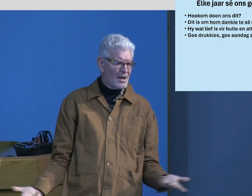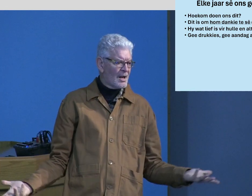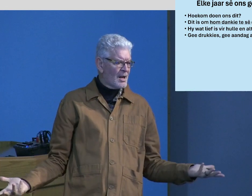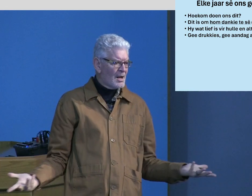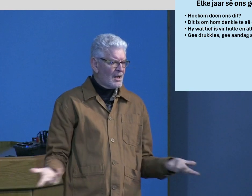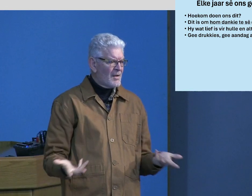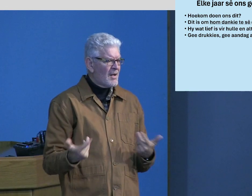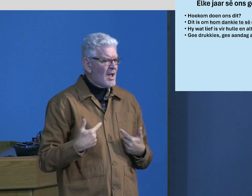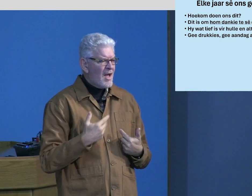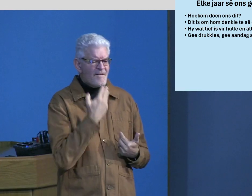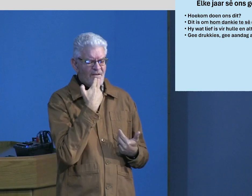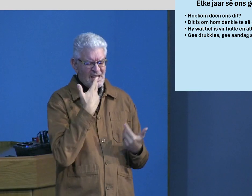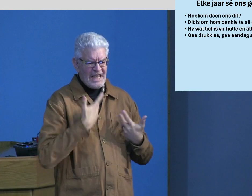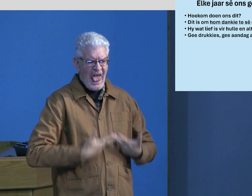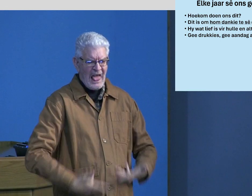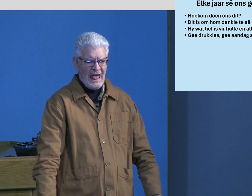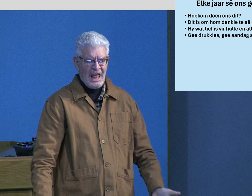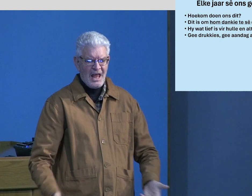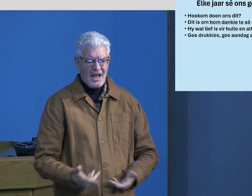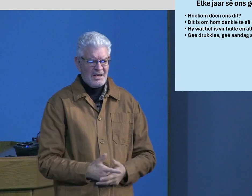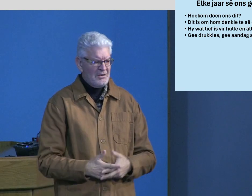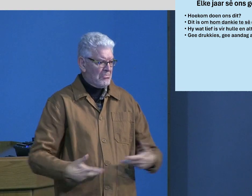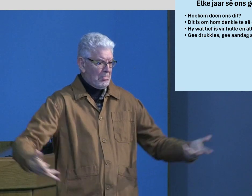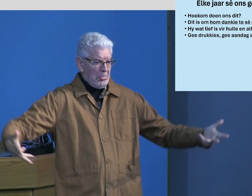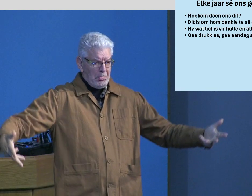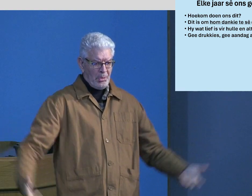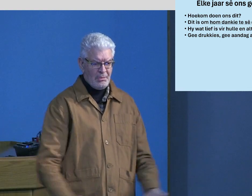kinders, ag, wie is ek?